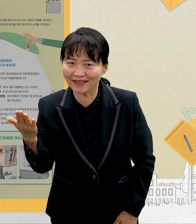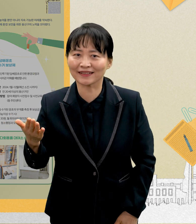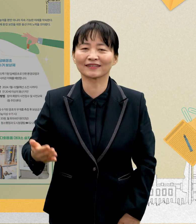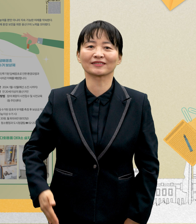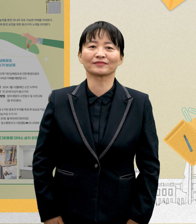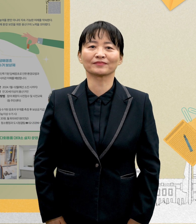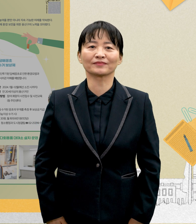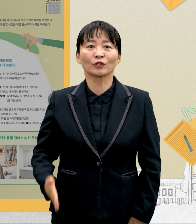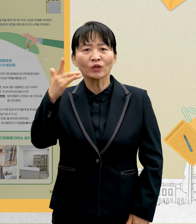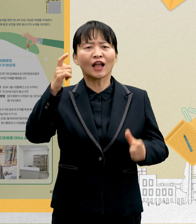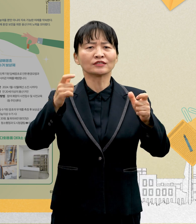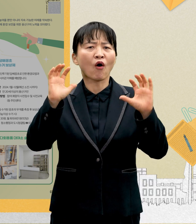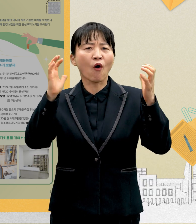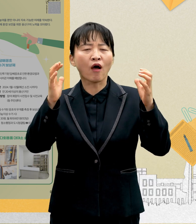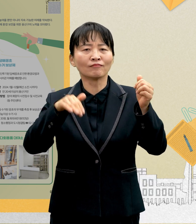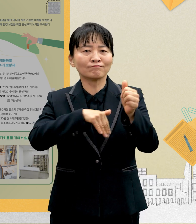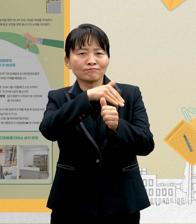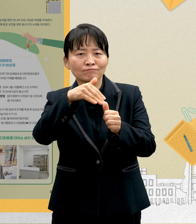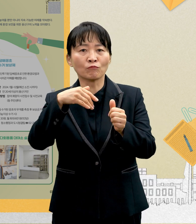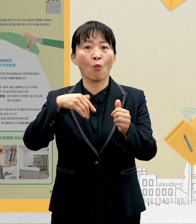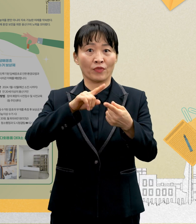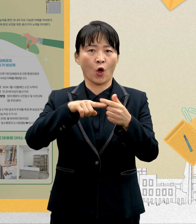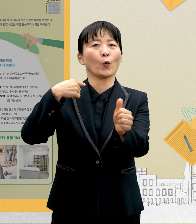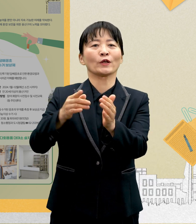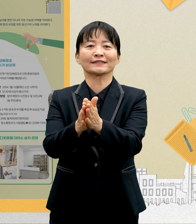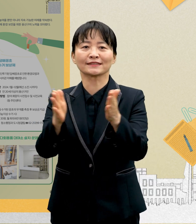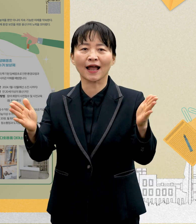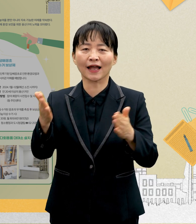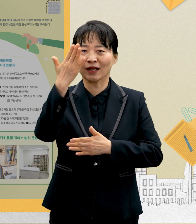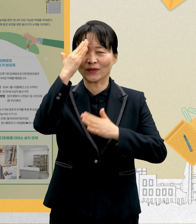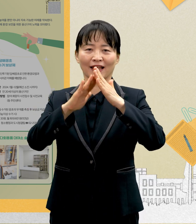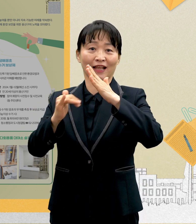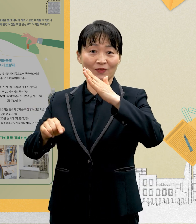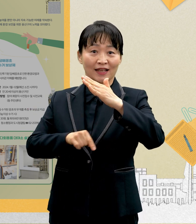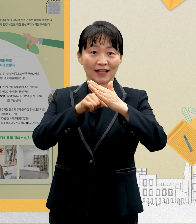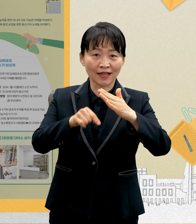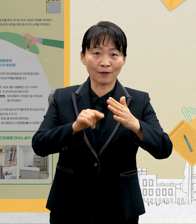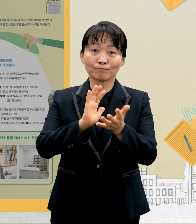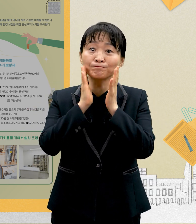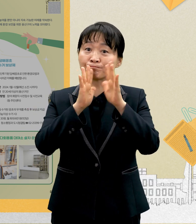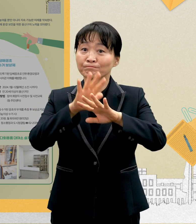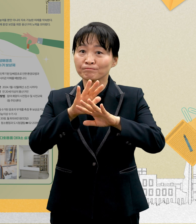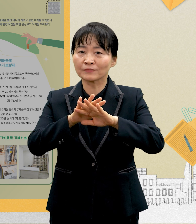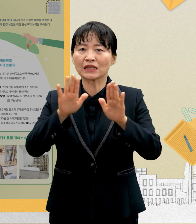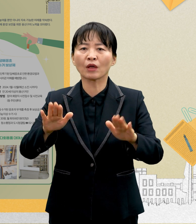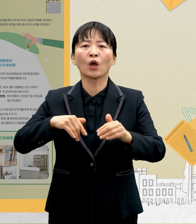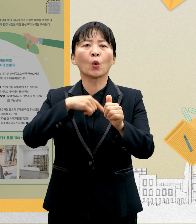환경 교육을 실시합니다. 용산 가족공원의 텃밭에서 진행되는 이번 교육은 관내 어린이집과 유치원을